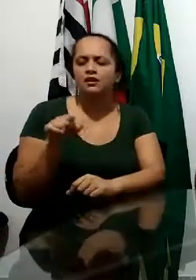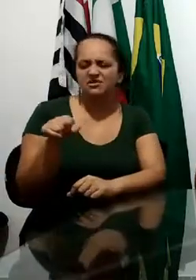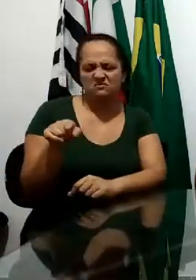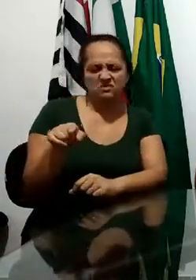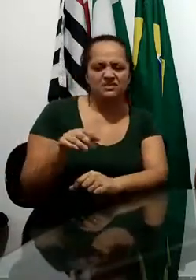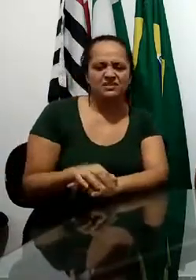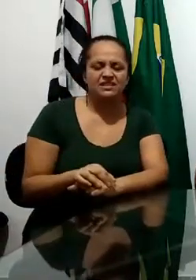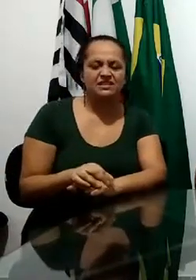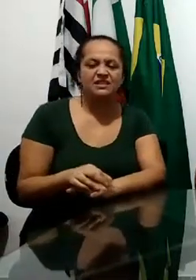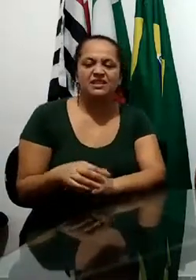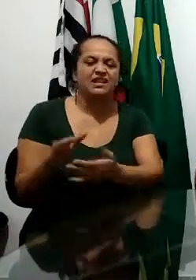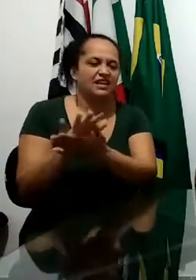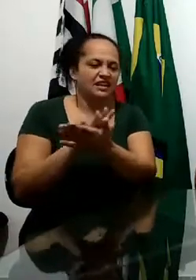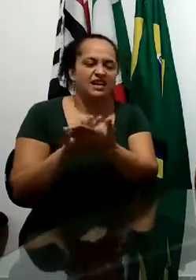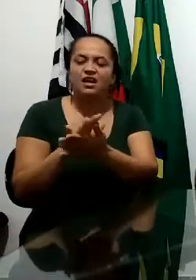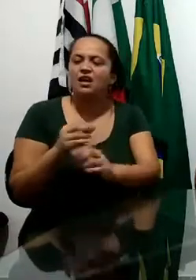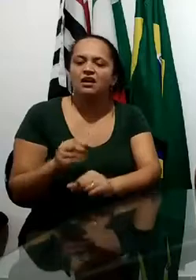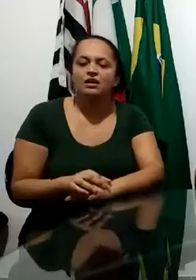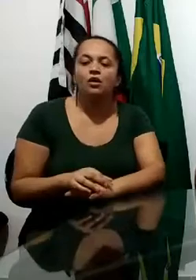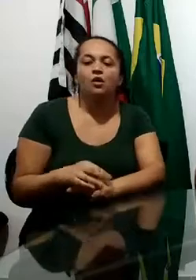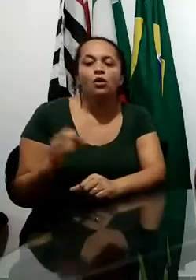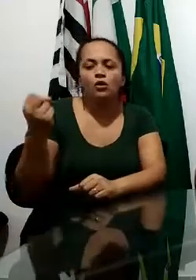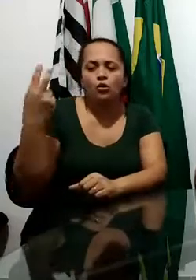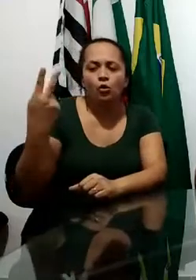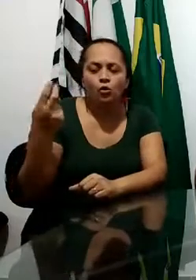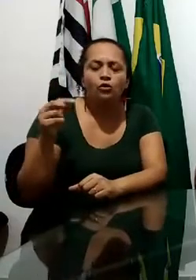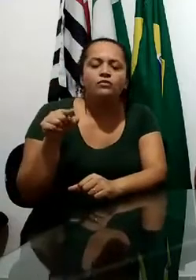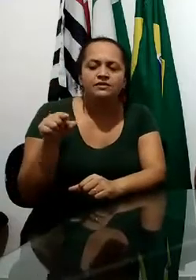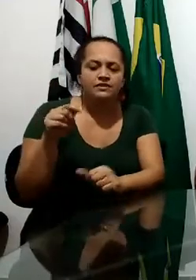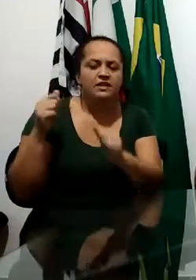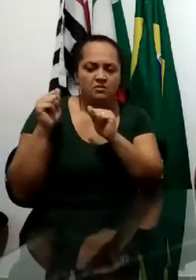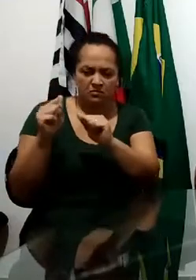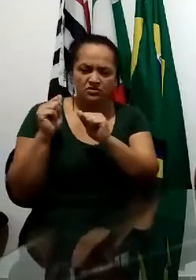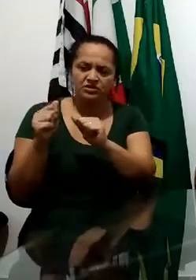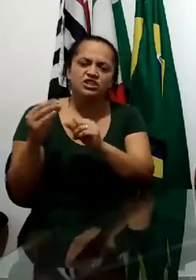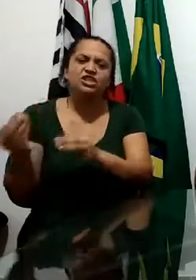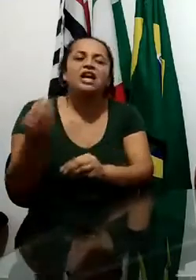que tem 10, porque aquele que tem se